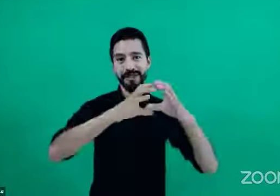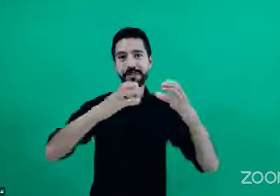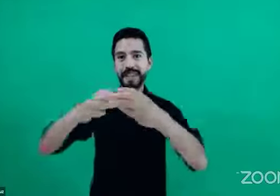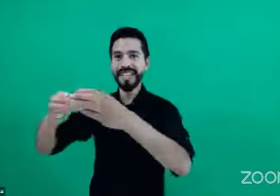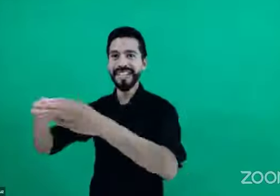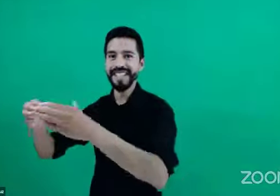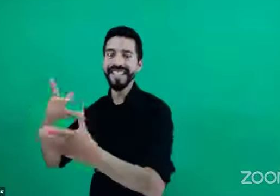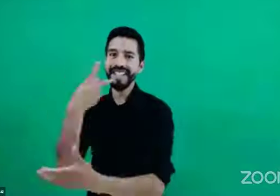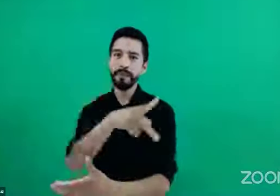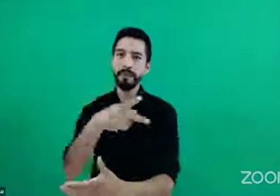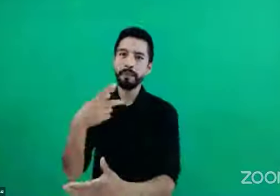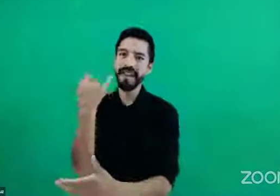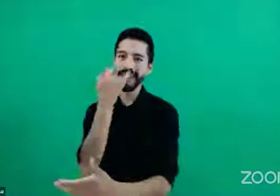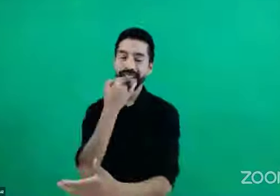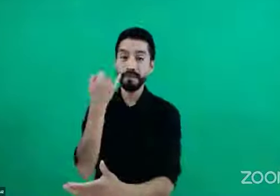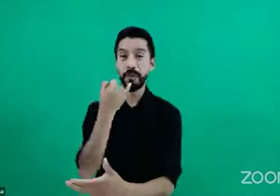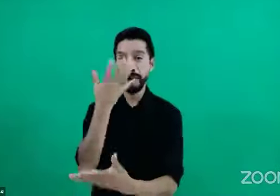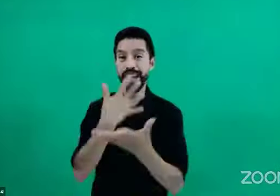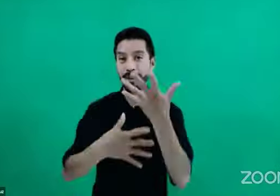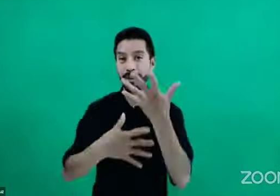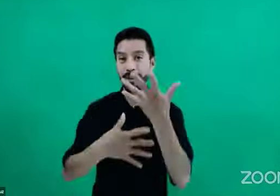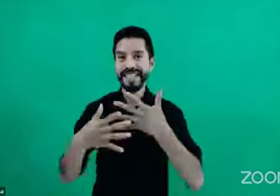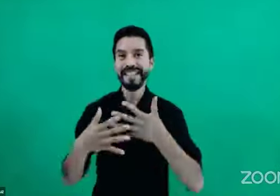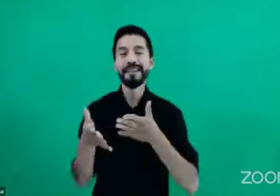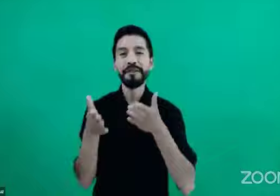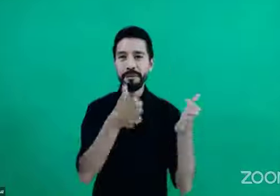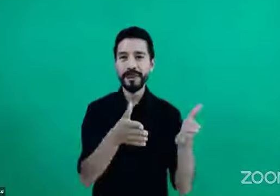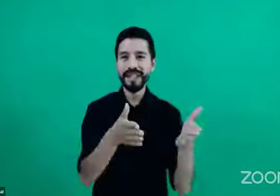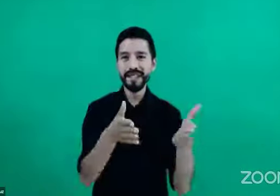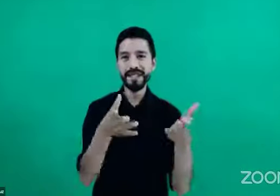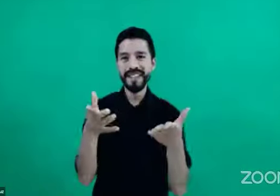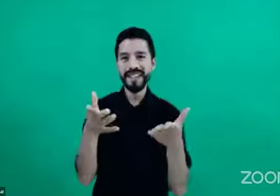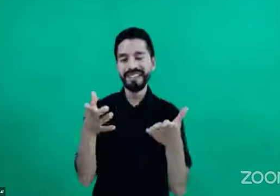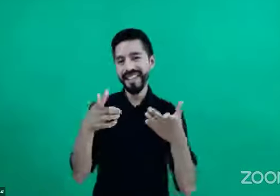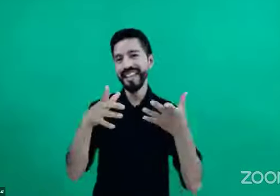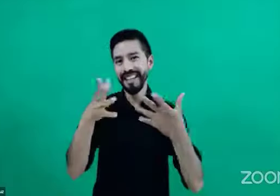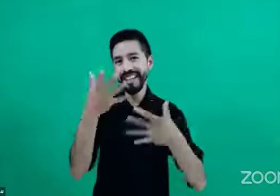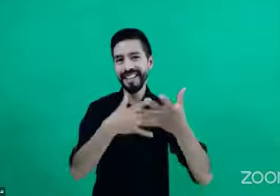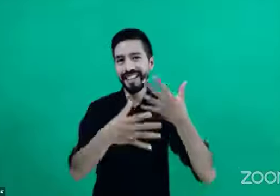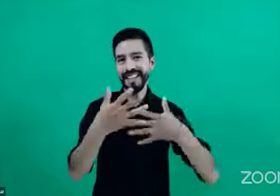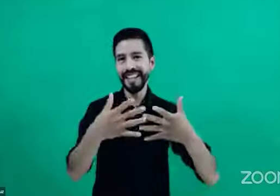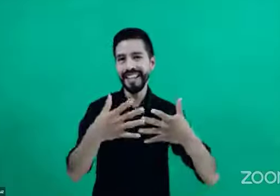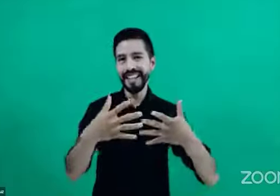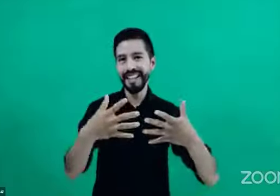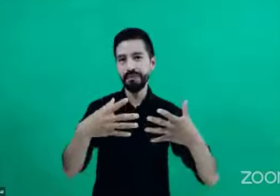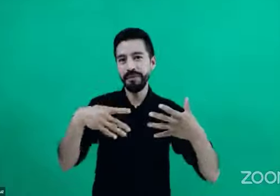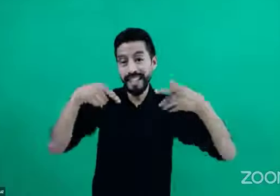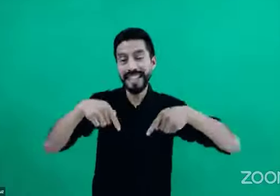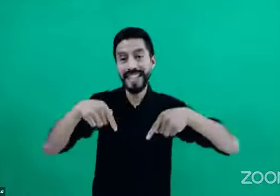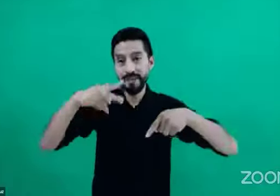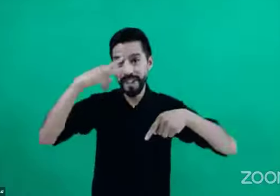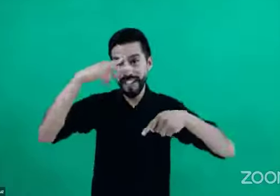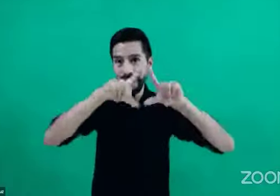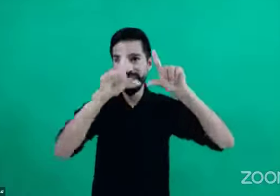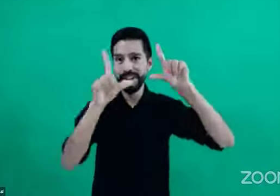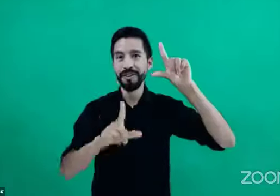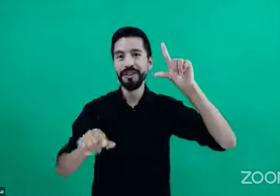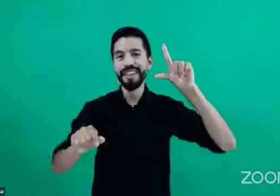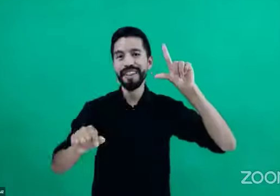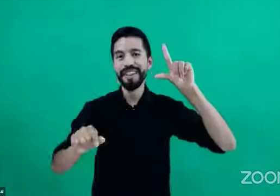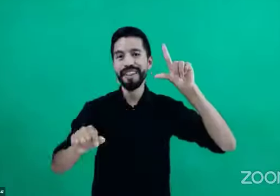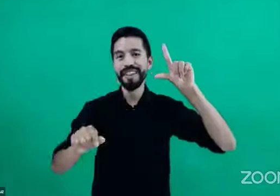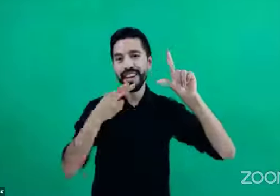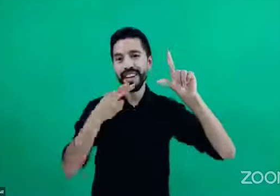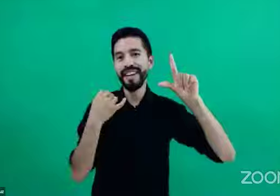de estos países tiene su propia lengua de señas. Por eso se divide en este caso aquí en